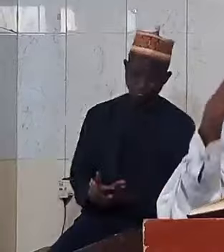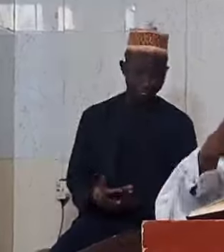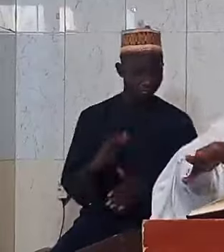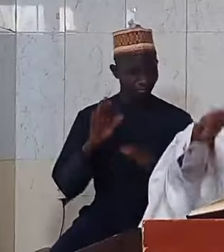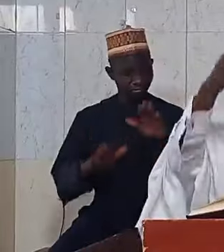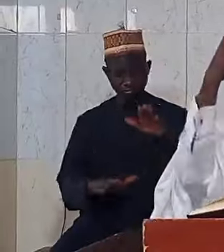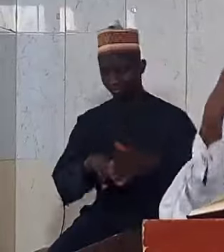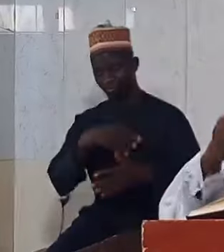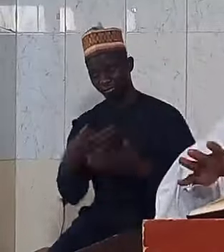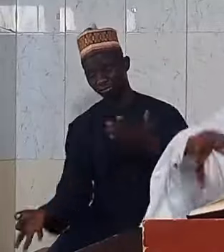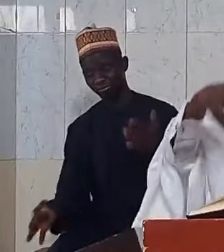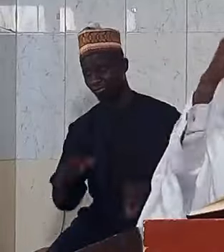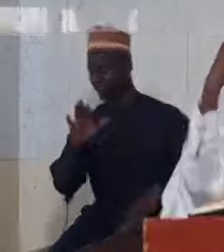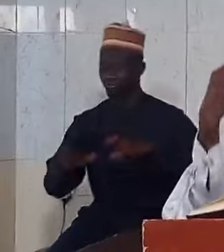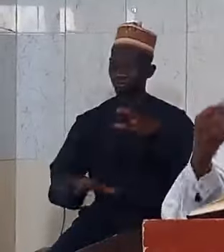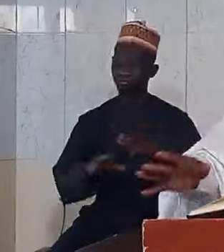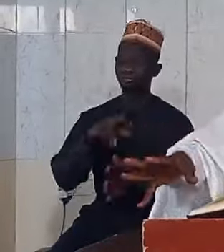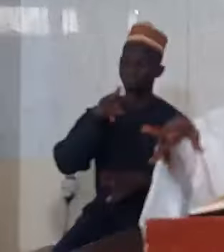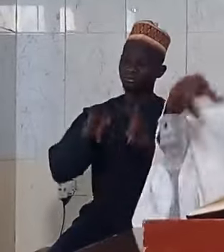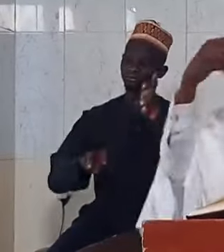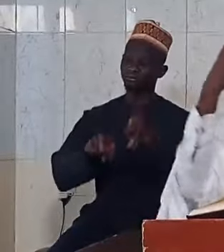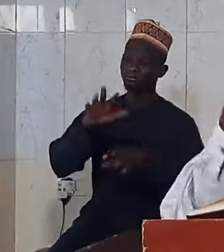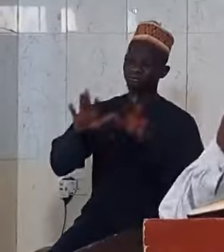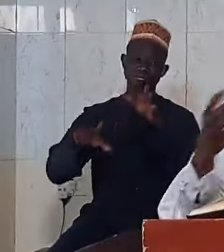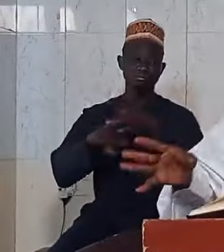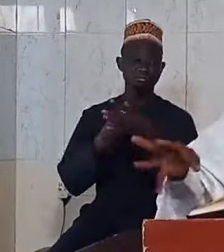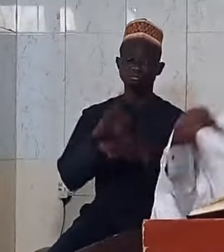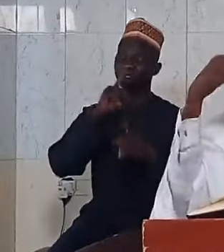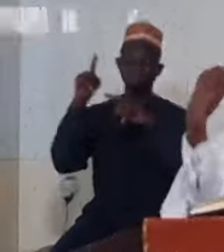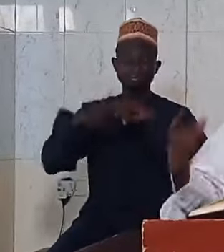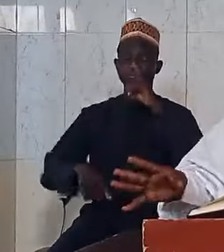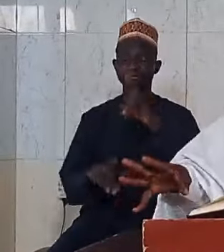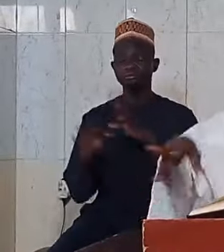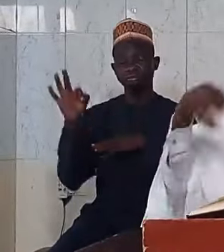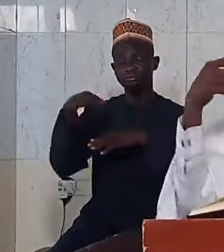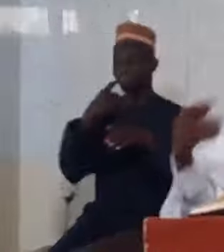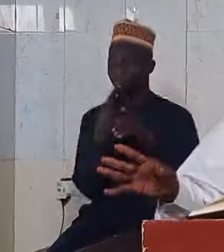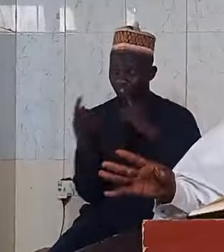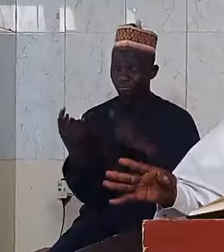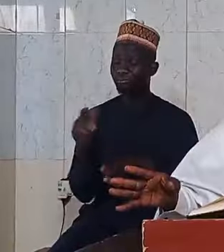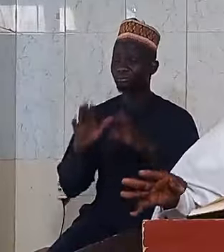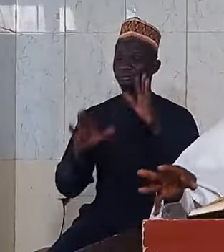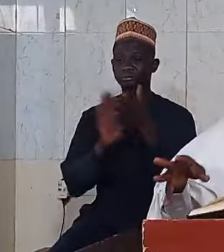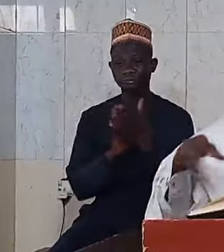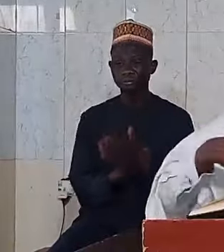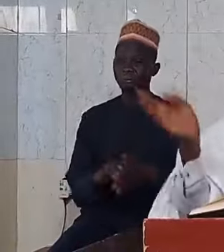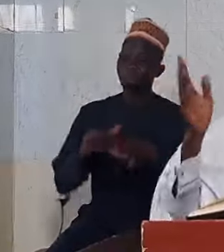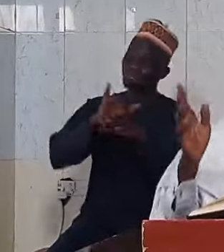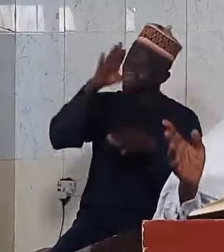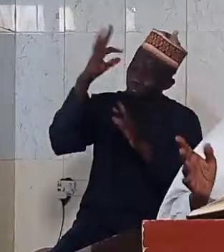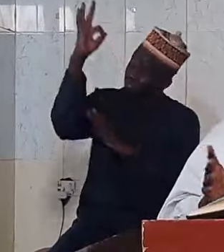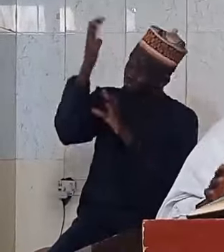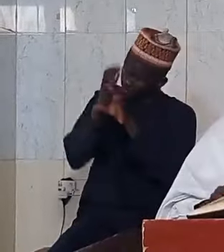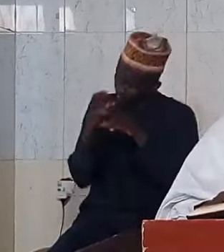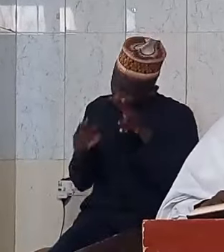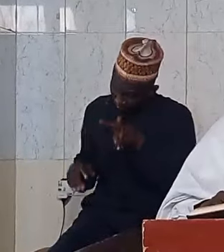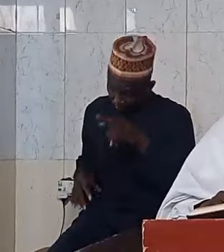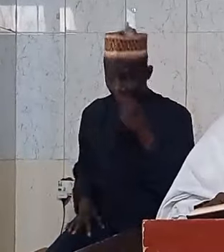kana waye ana tatata ka zo ka zama babba ana baka iya magana baka saba magana aka sa ka makaranta duk ana kula da